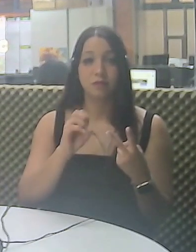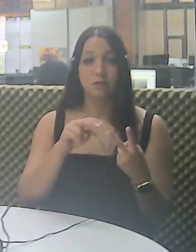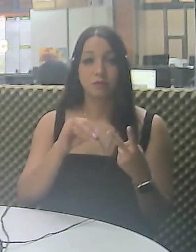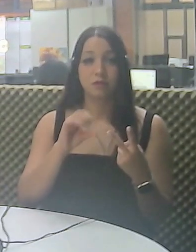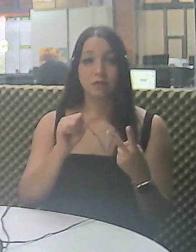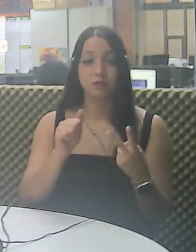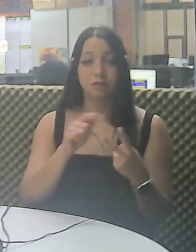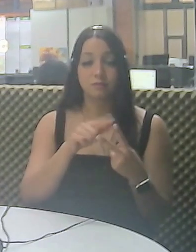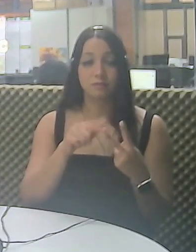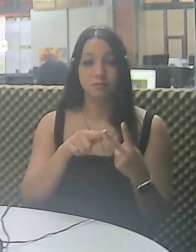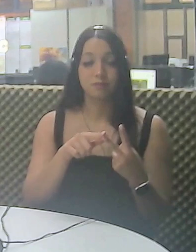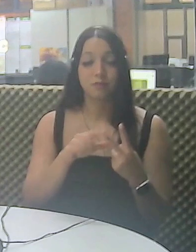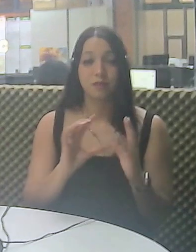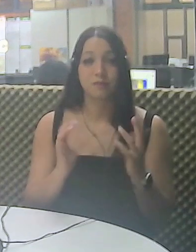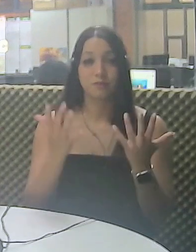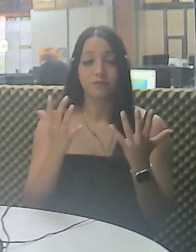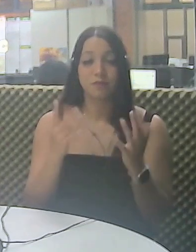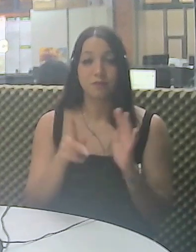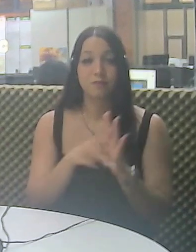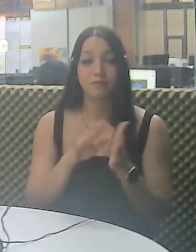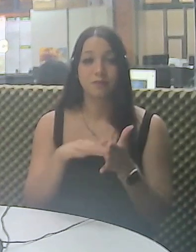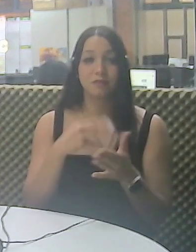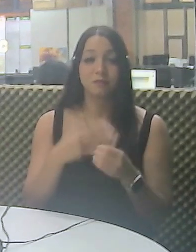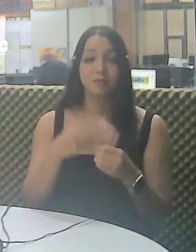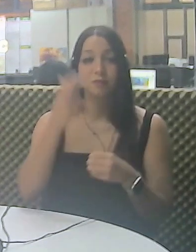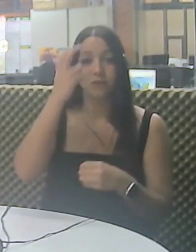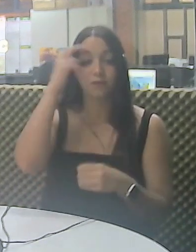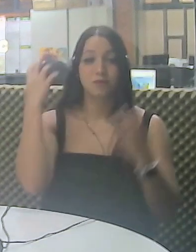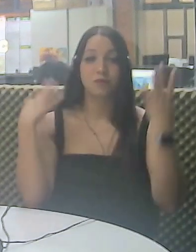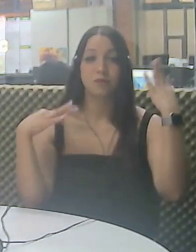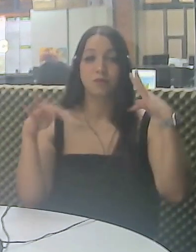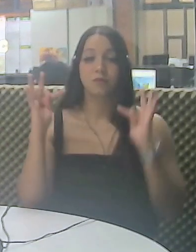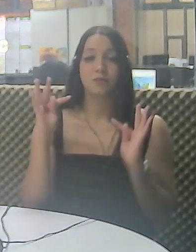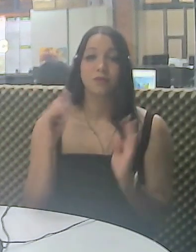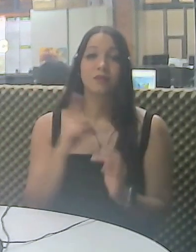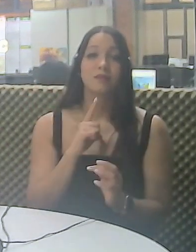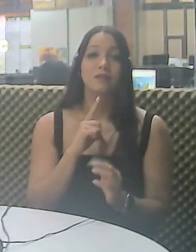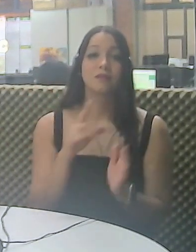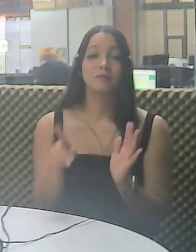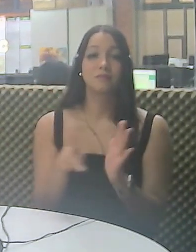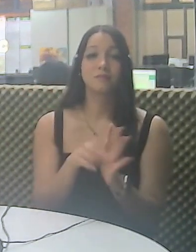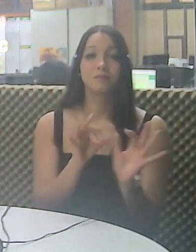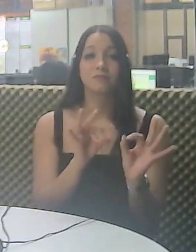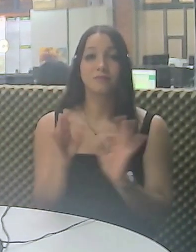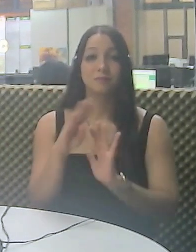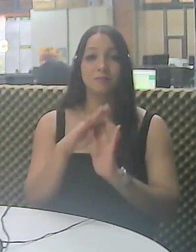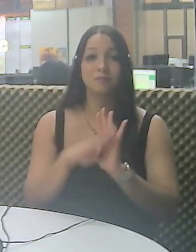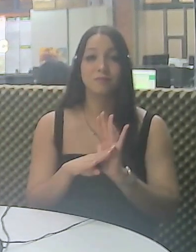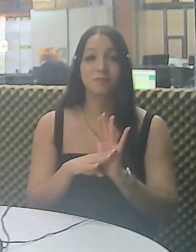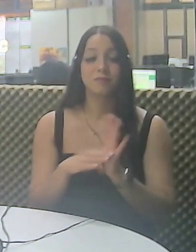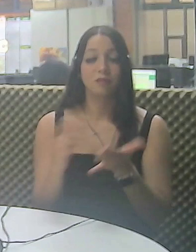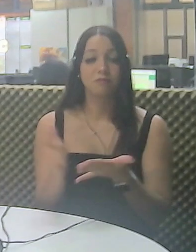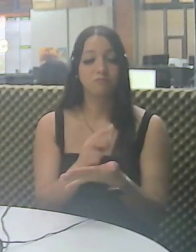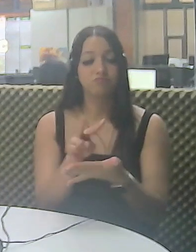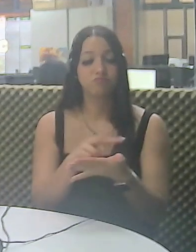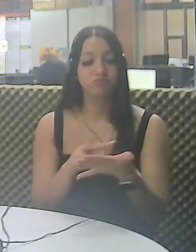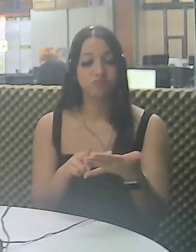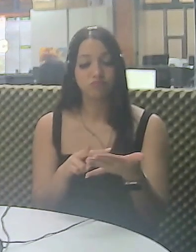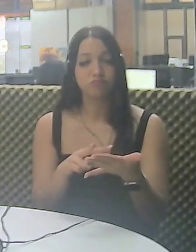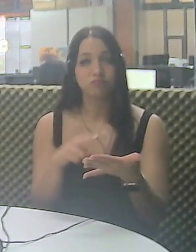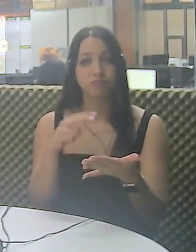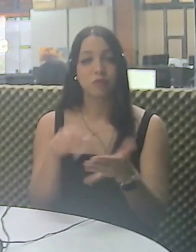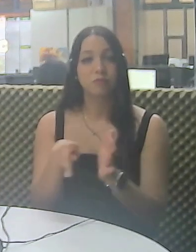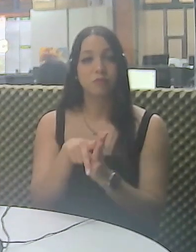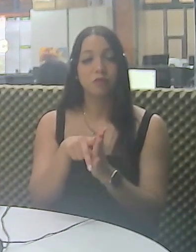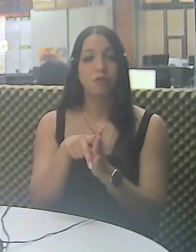Goiá. O encontro, promovido pela Secretaria Municipal de Cultura e Turismo, faz parte da programação Momento Literário Dialético e